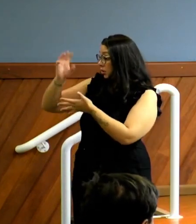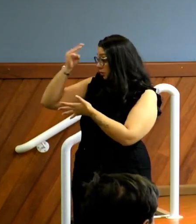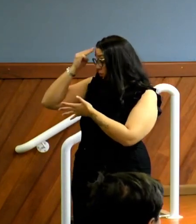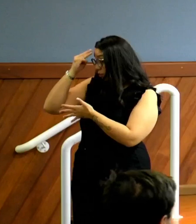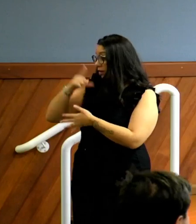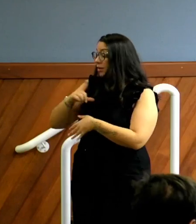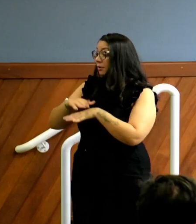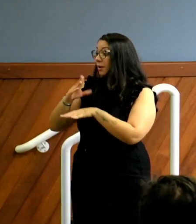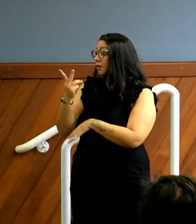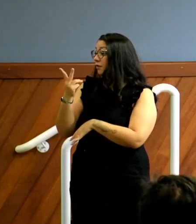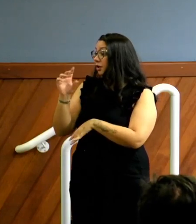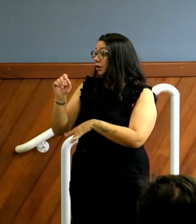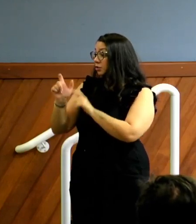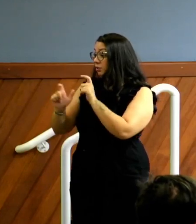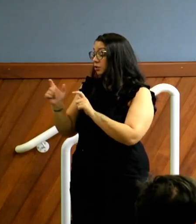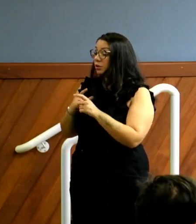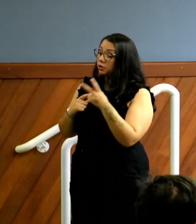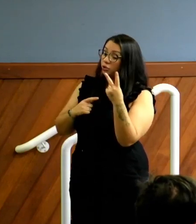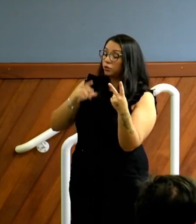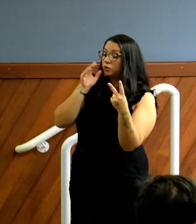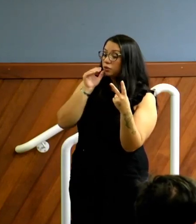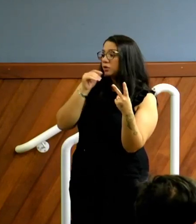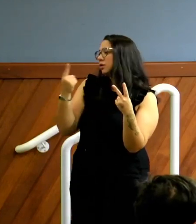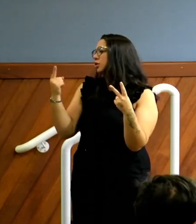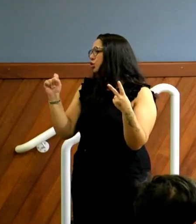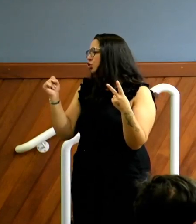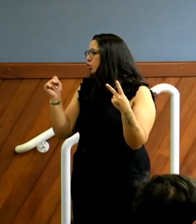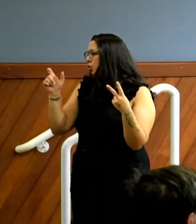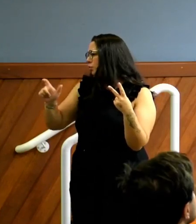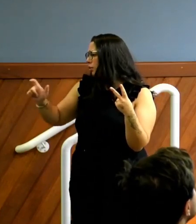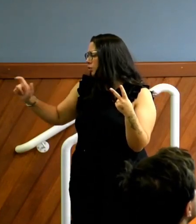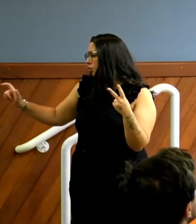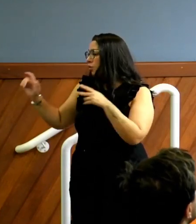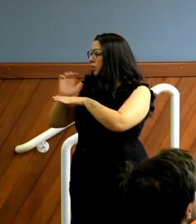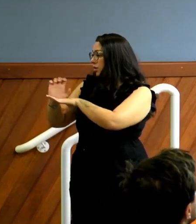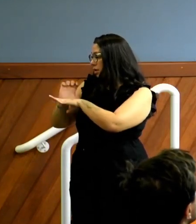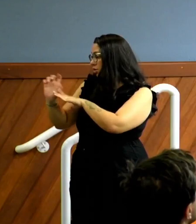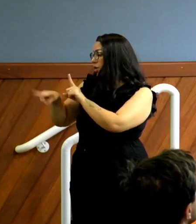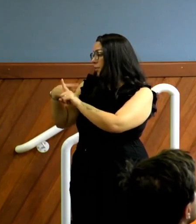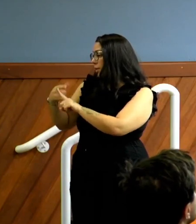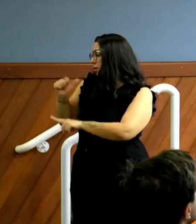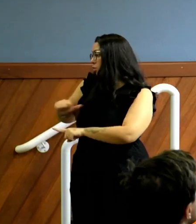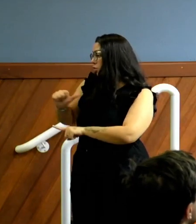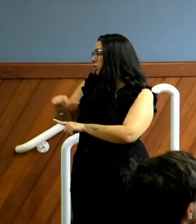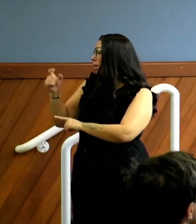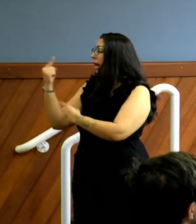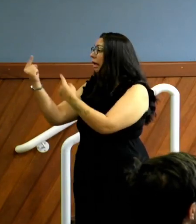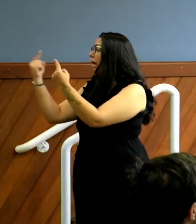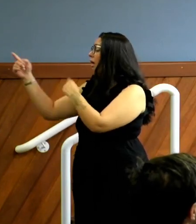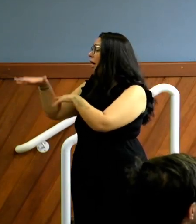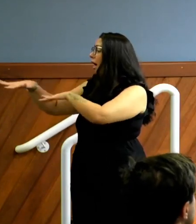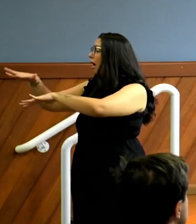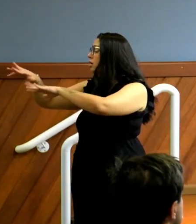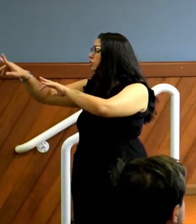lá na sala, né? Somos em 2 funcionários e mais praticamente 18 estagiários e bolsistas, né? Cada um vem de uma área, cada um